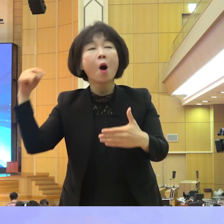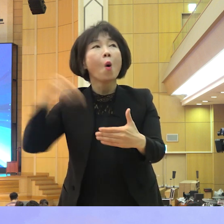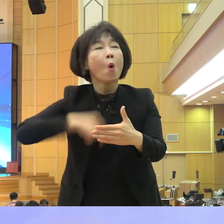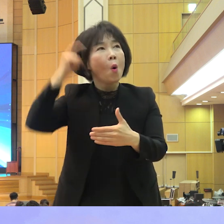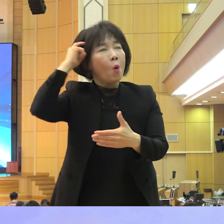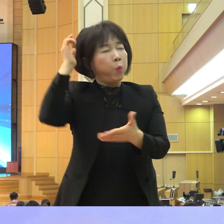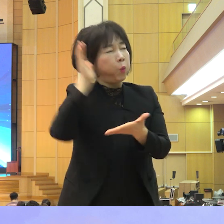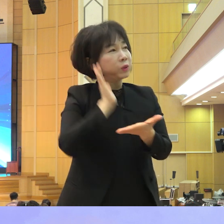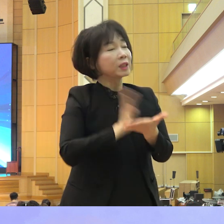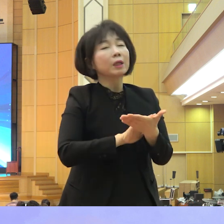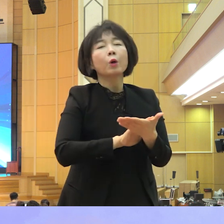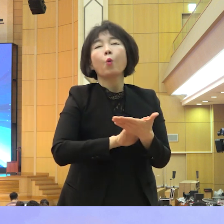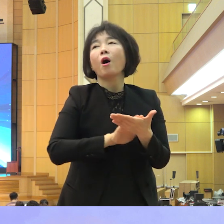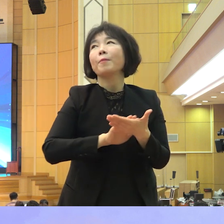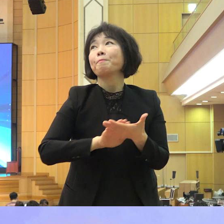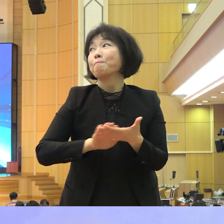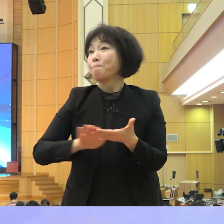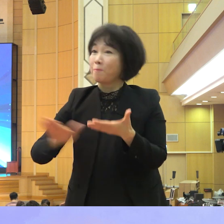흘러